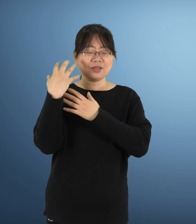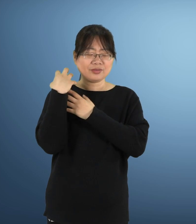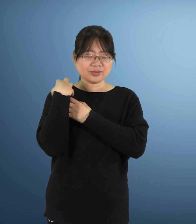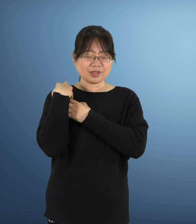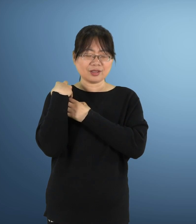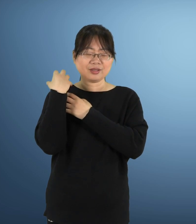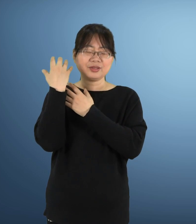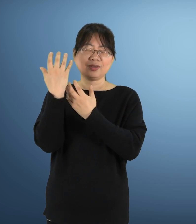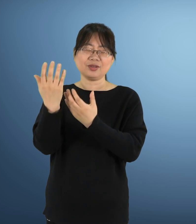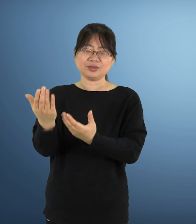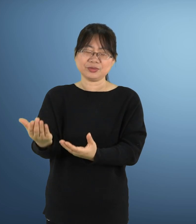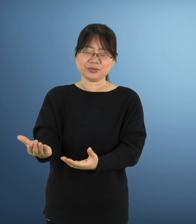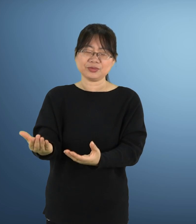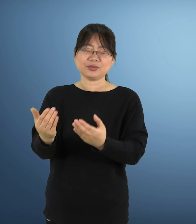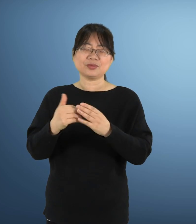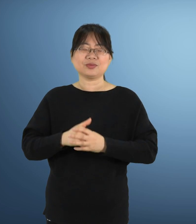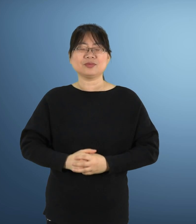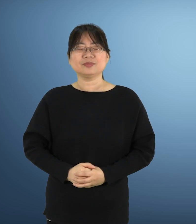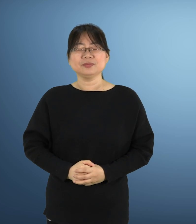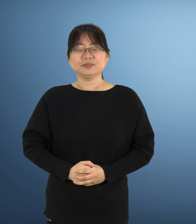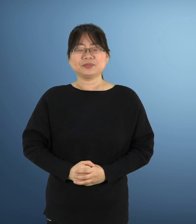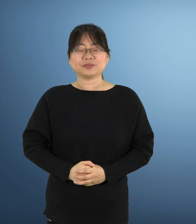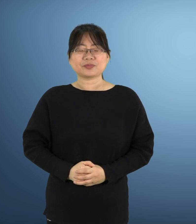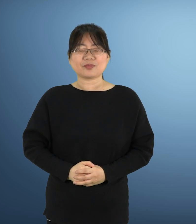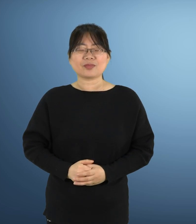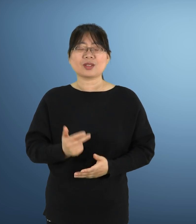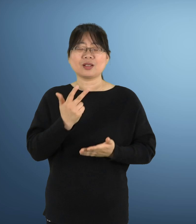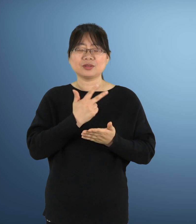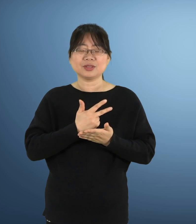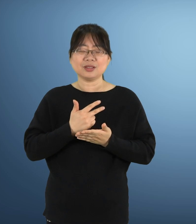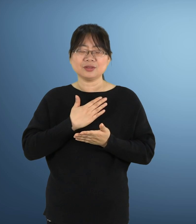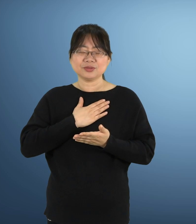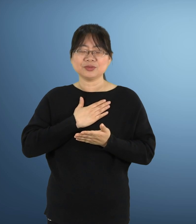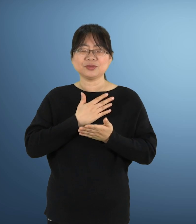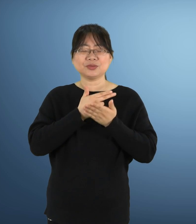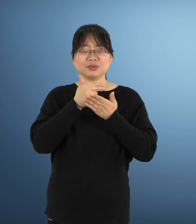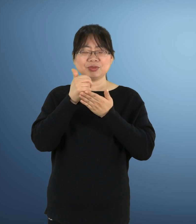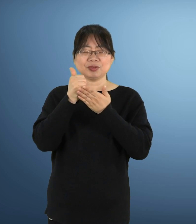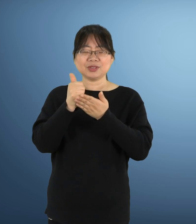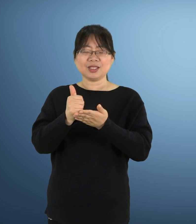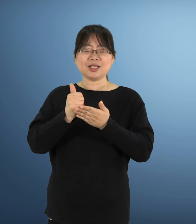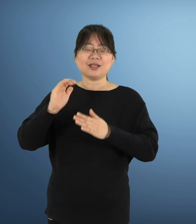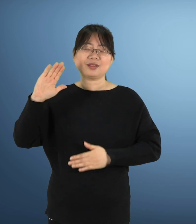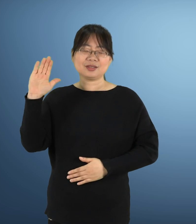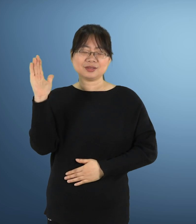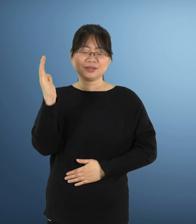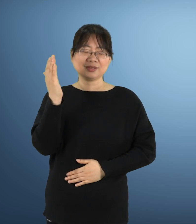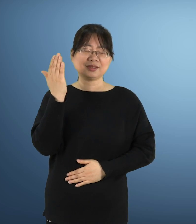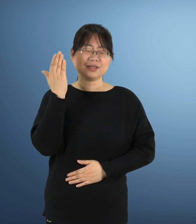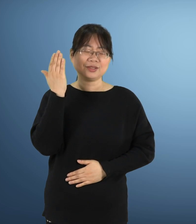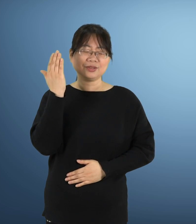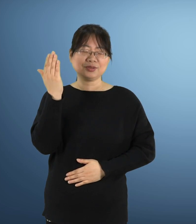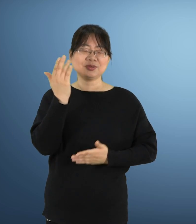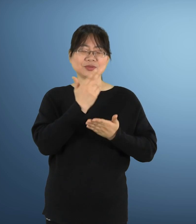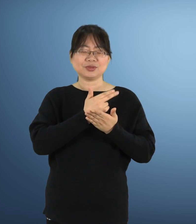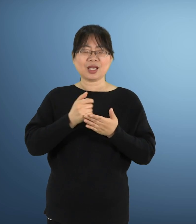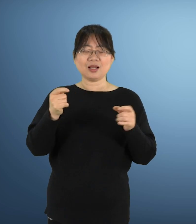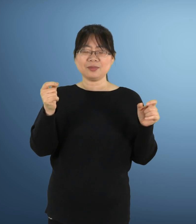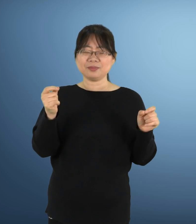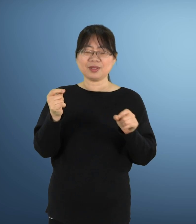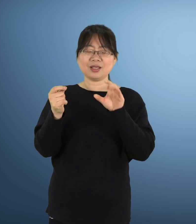모든 것 내려놓고 내 주 대신